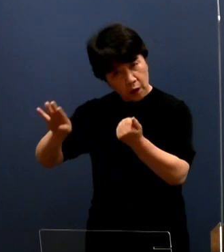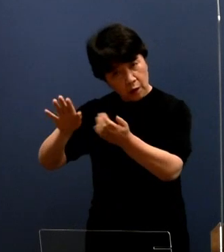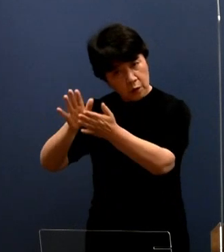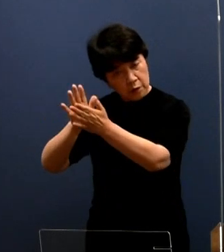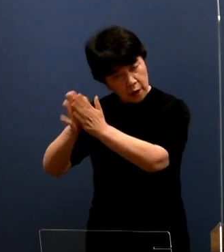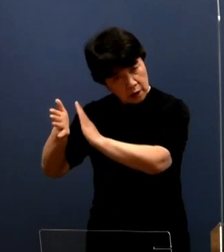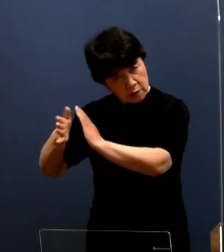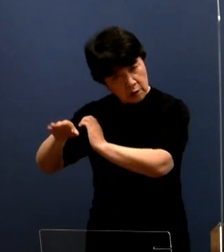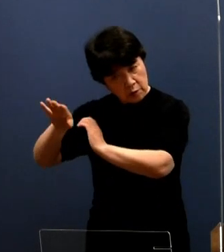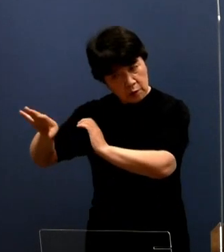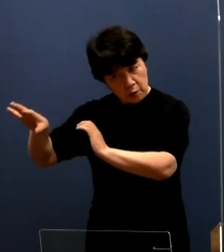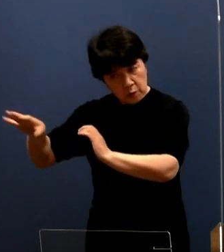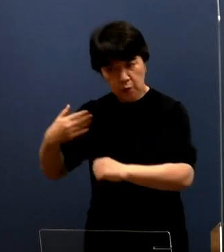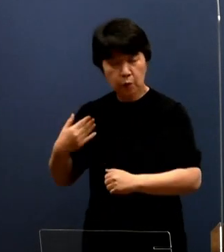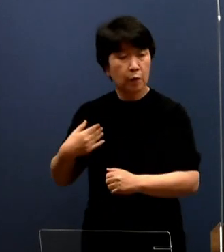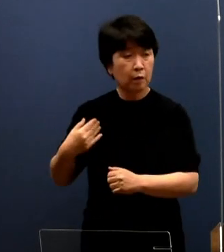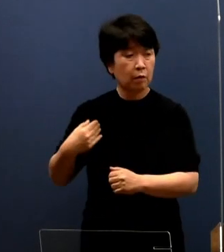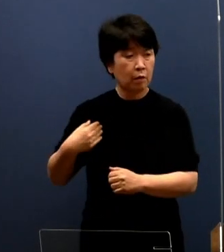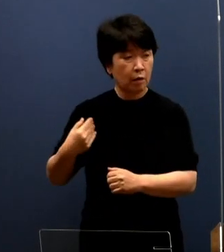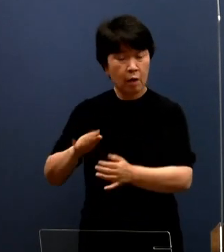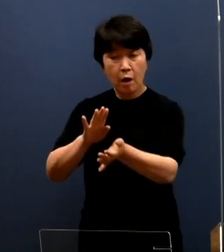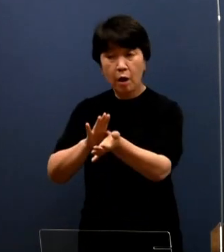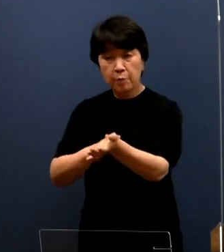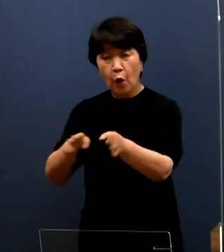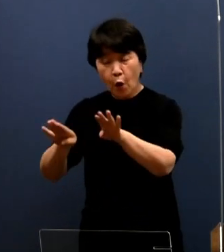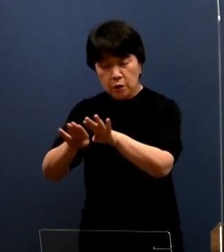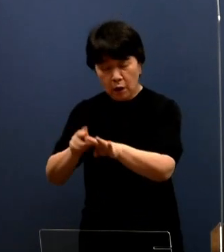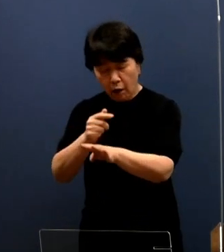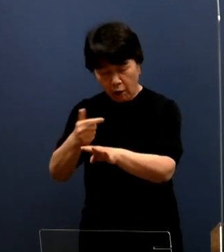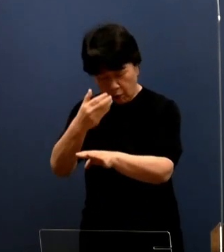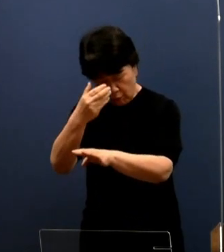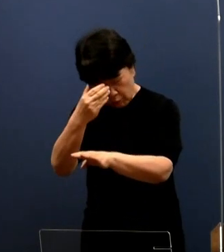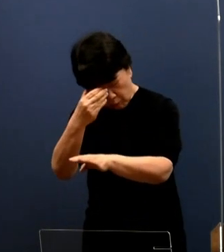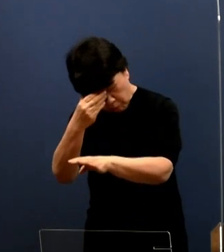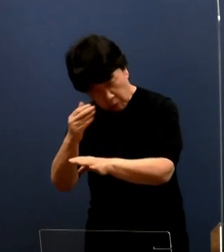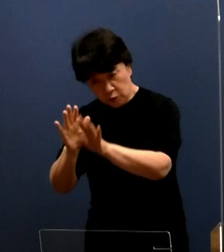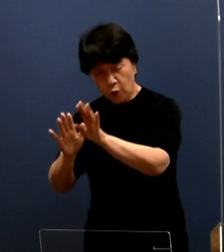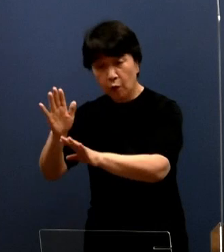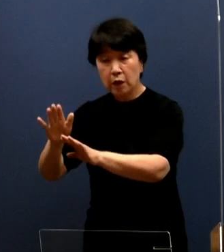の医療逼迫、深刻な医療逼迫が起きているところで